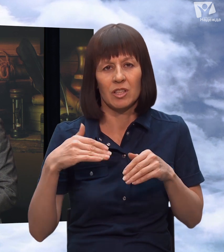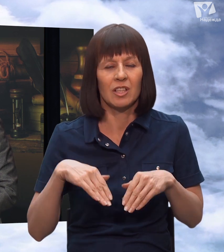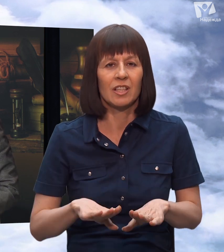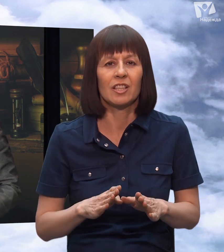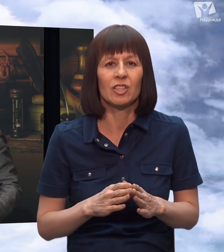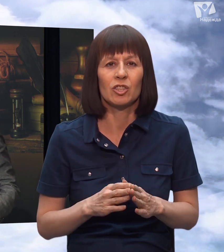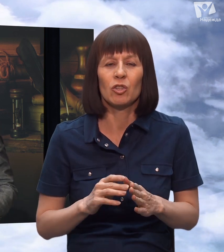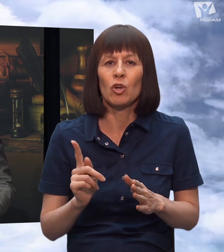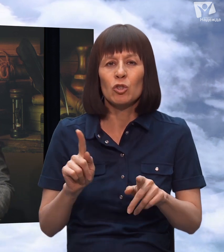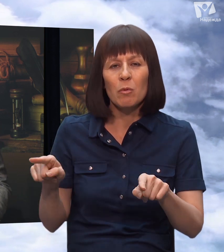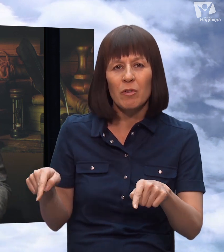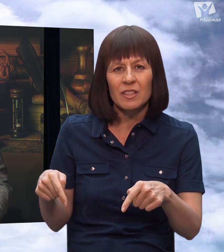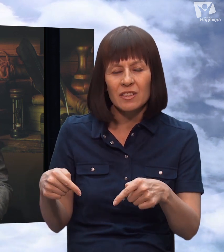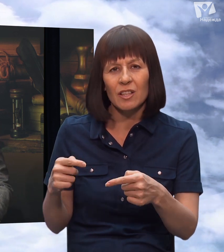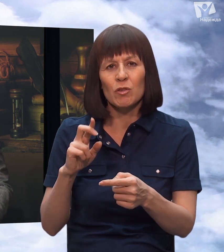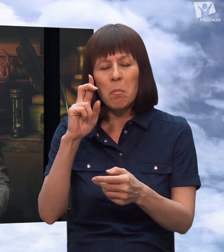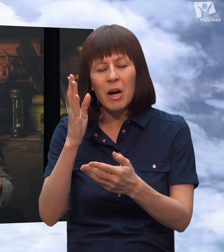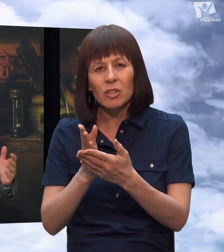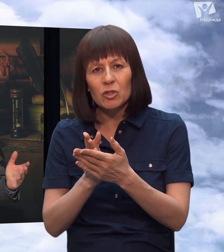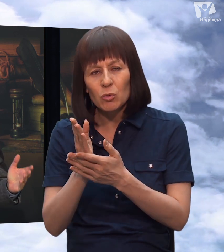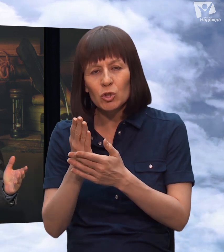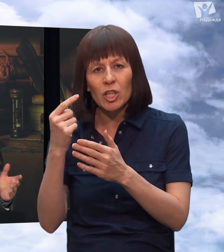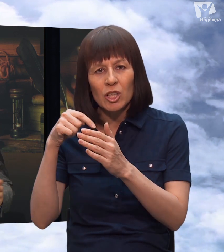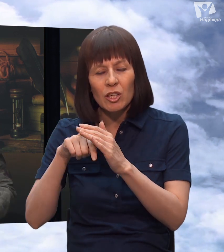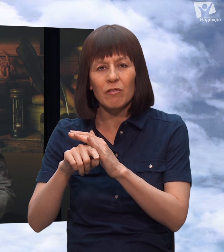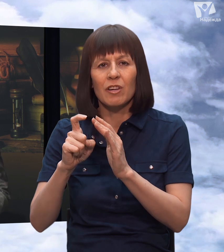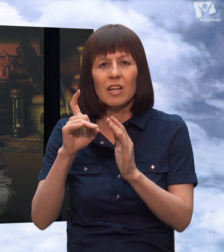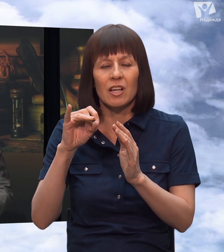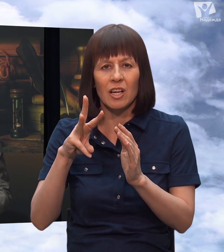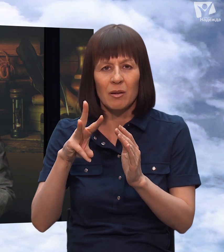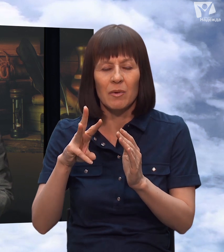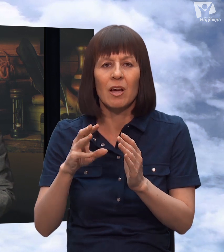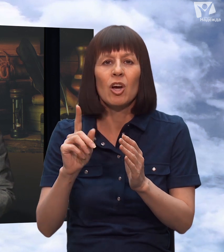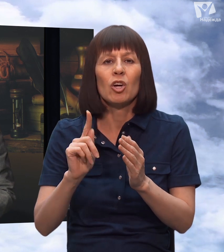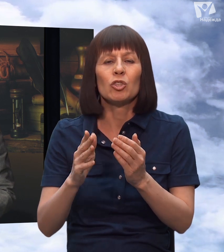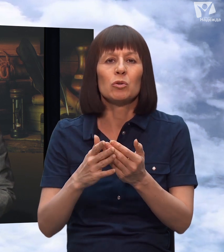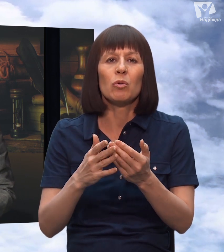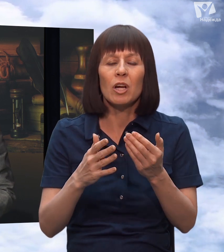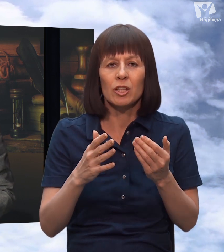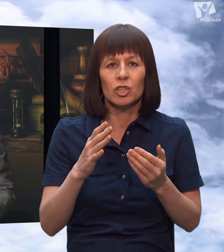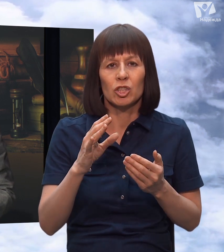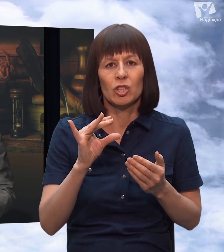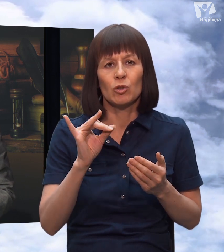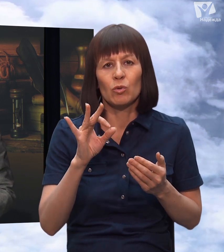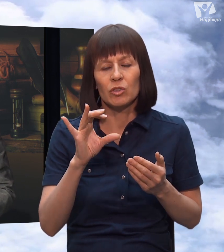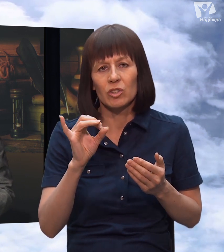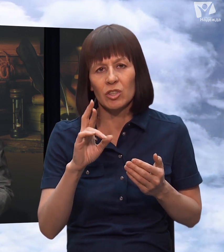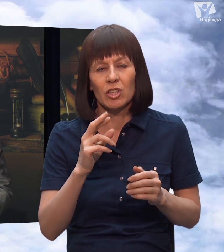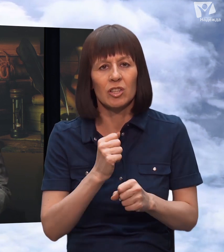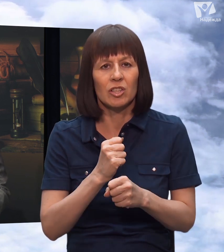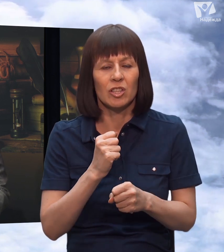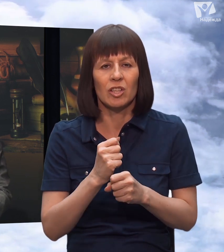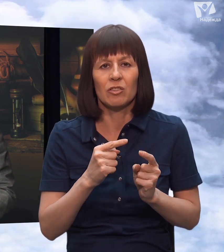бога поклонение в храме что же до этого и о сидел и чем он занимается и 18 лет